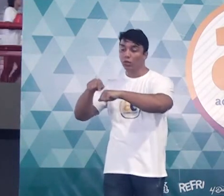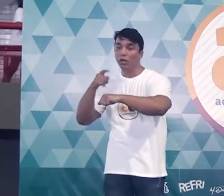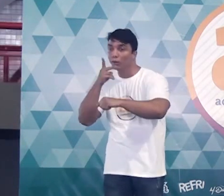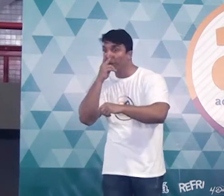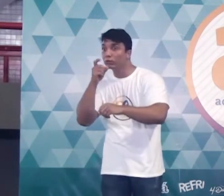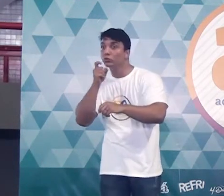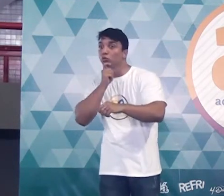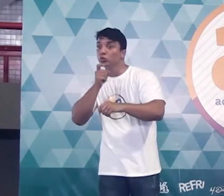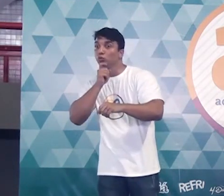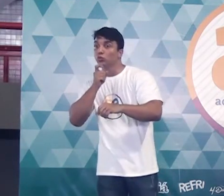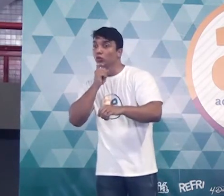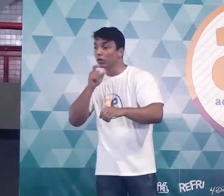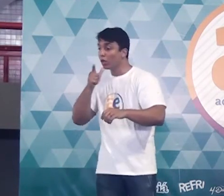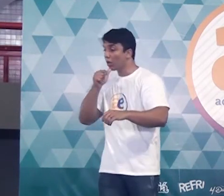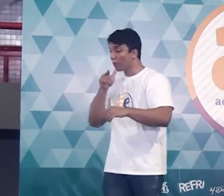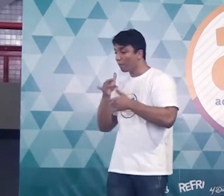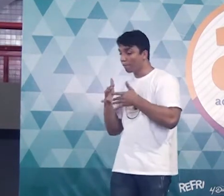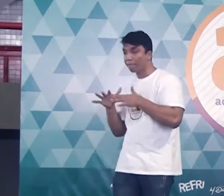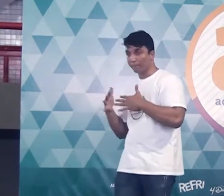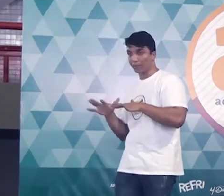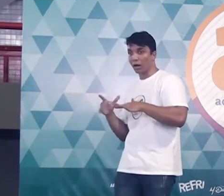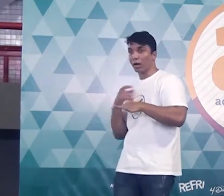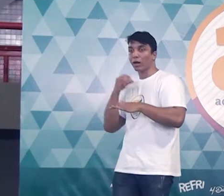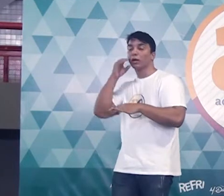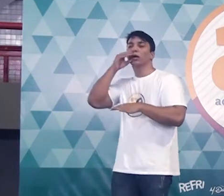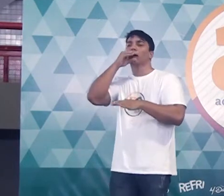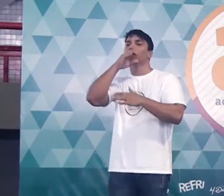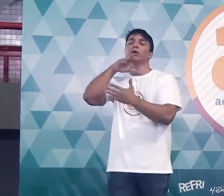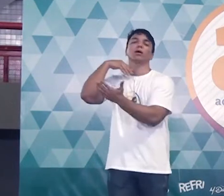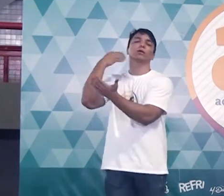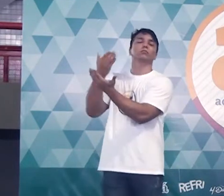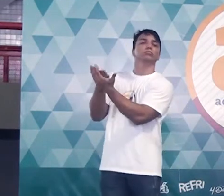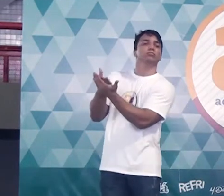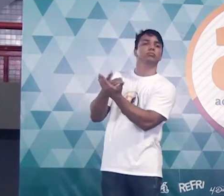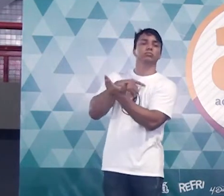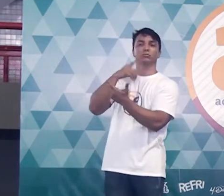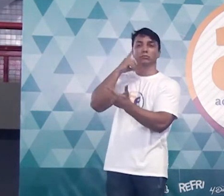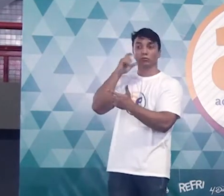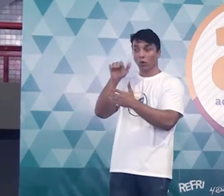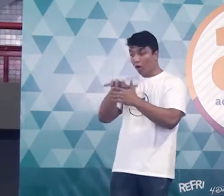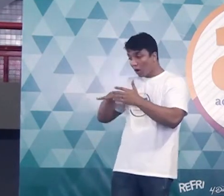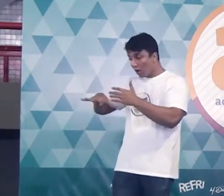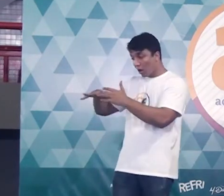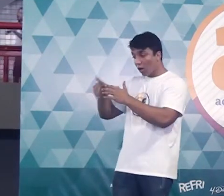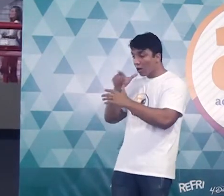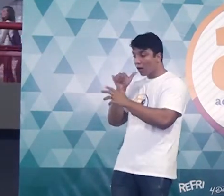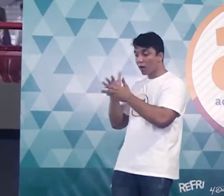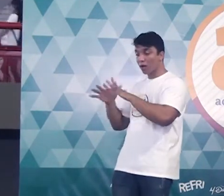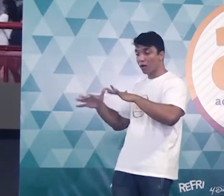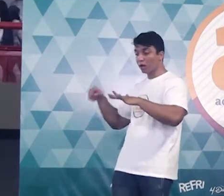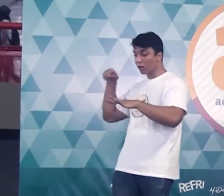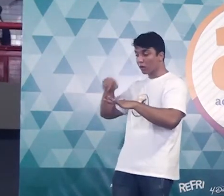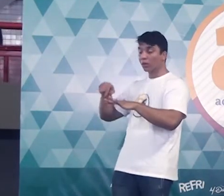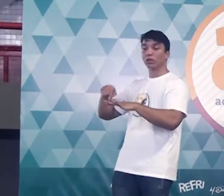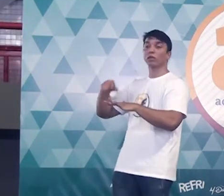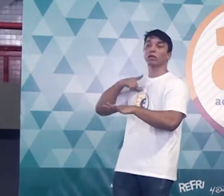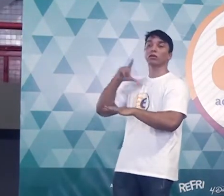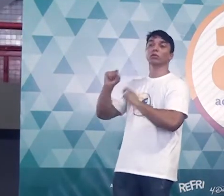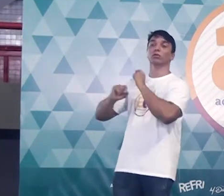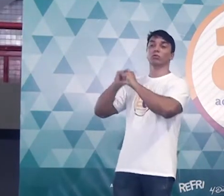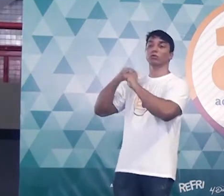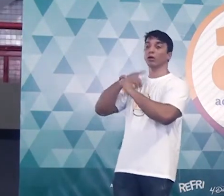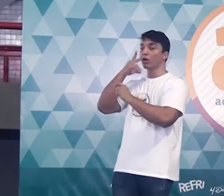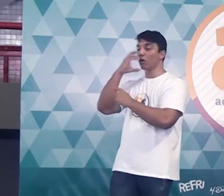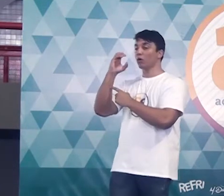fria e o mar ainda está aquecido, sobre o mar cria-se